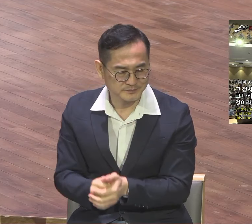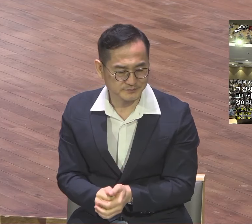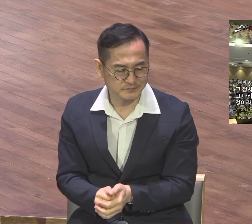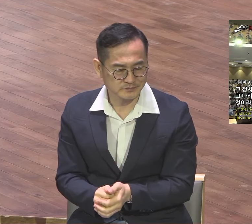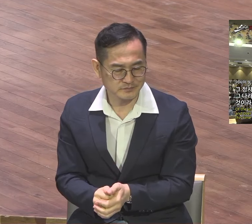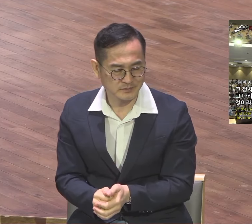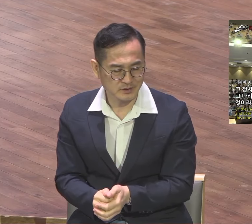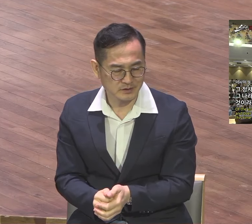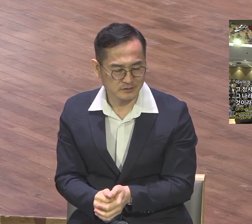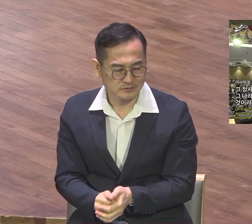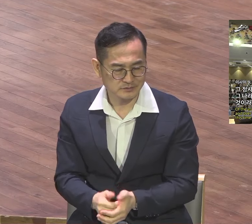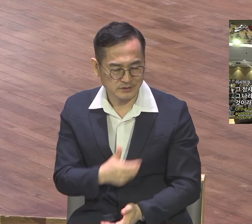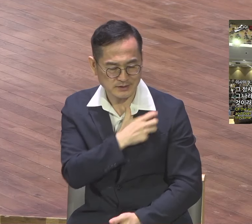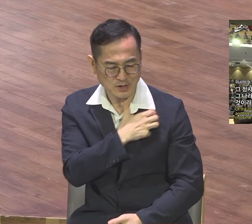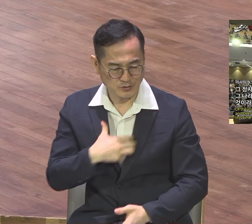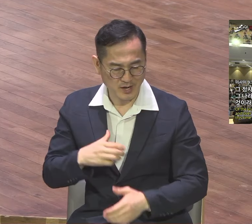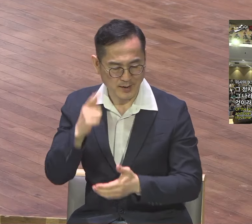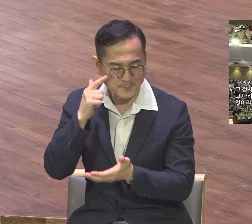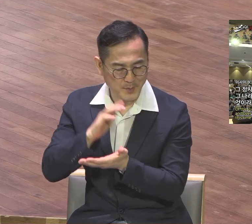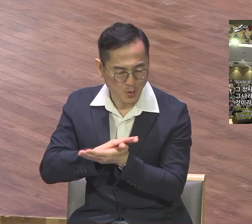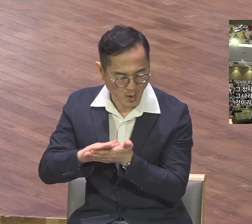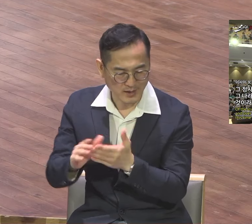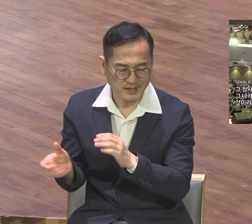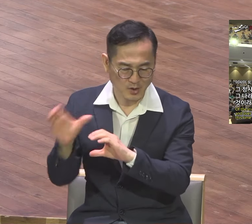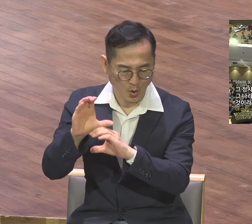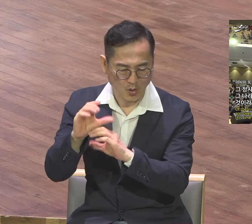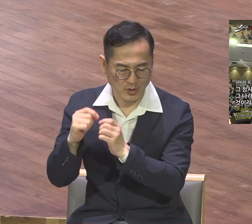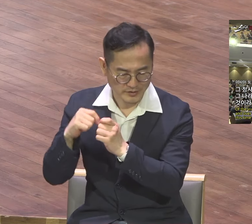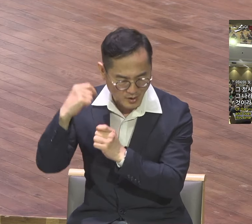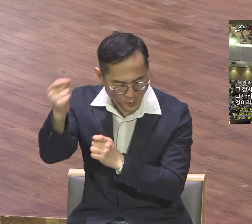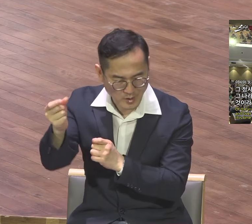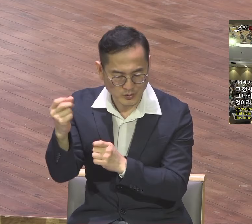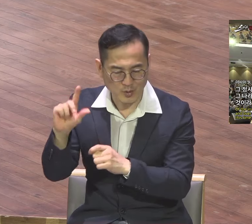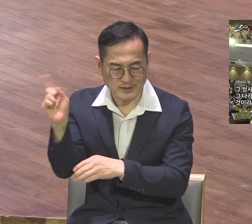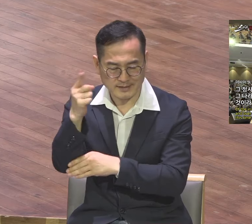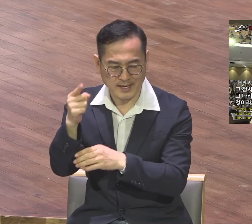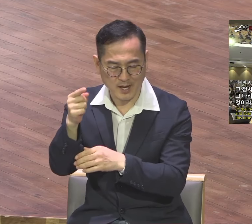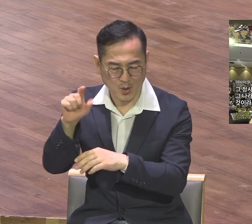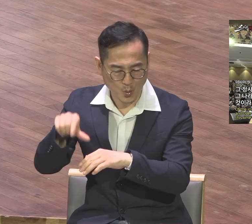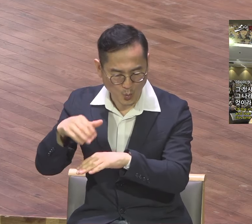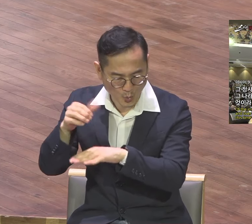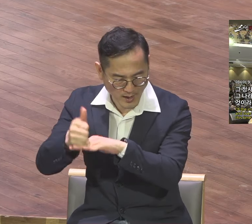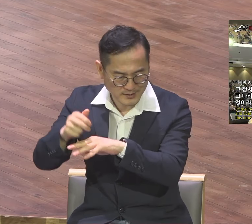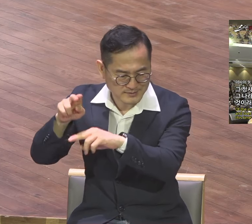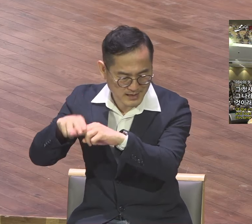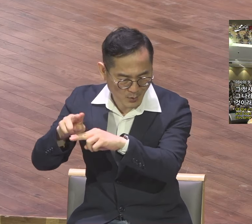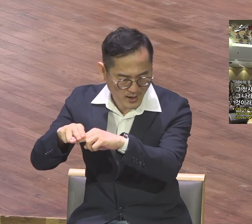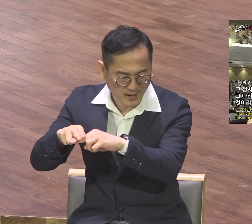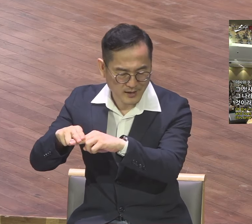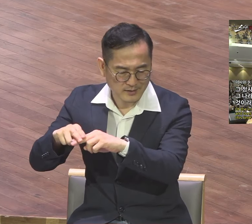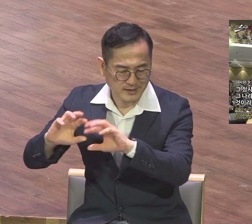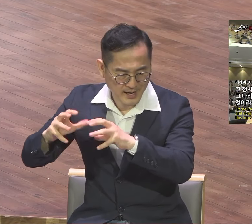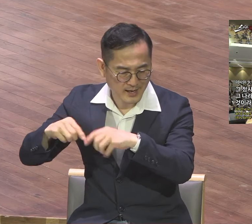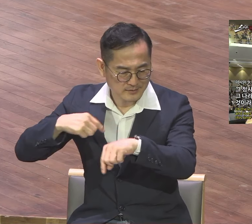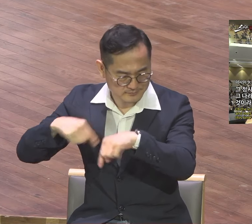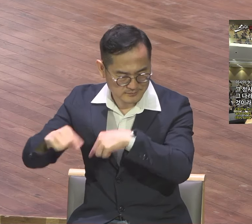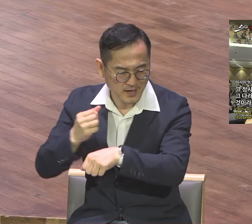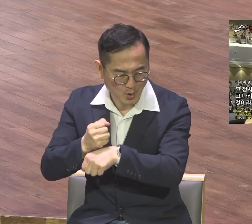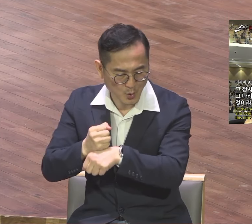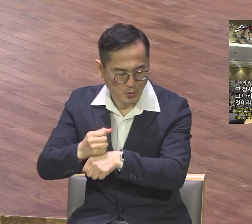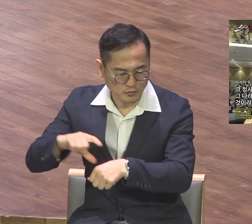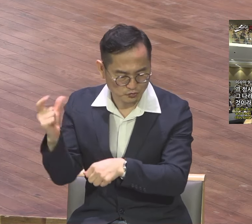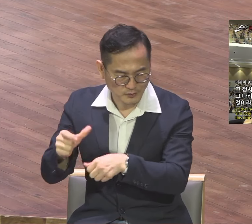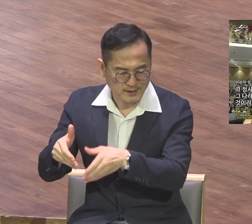그 정사와 평강의 더함이 무궁하며 또 다윗의 왕좌와 그의 나라에 군림하여 그 나라를